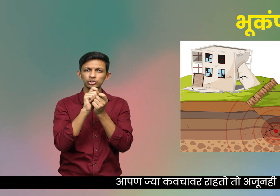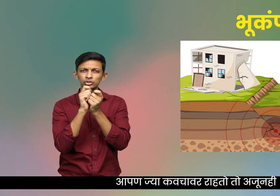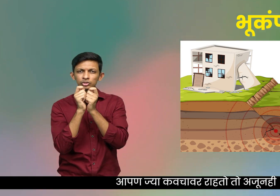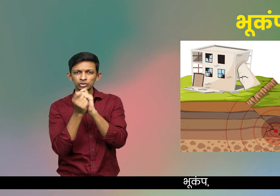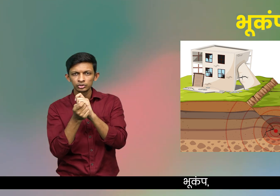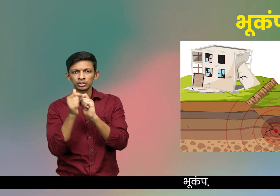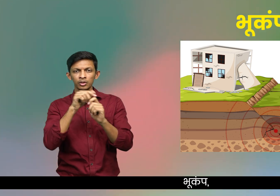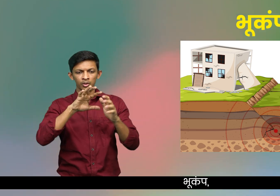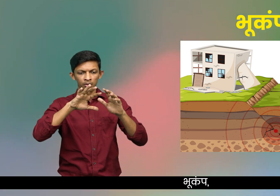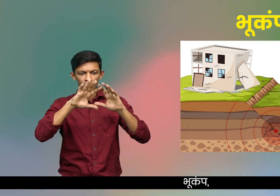भूकंप,